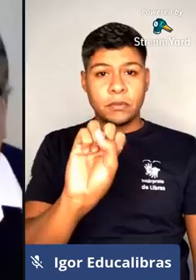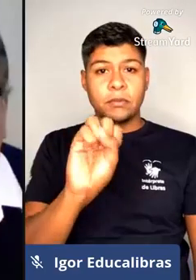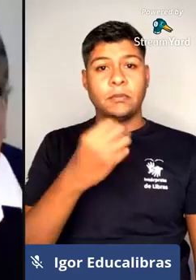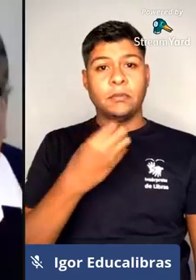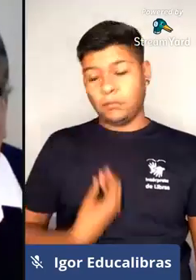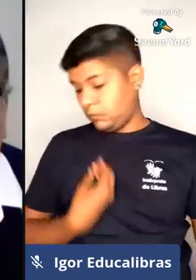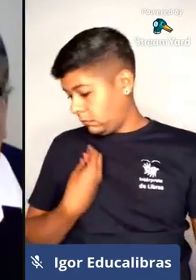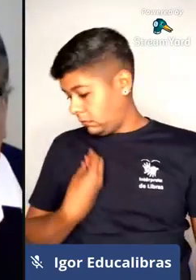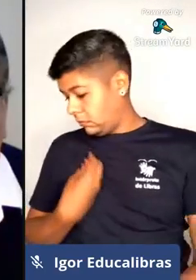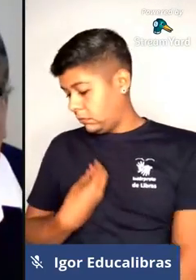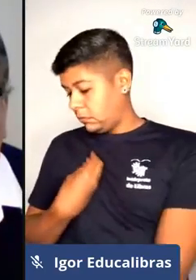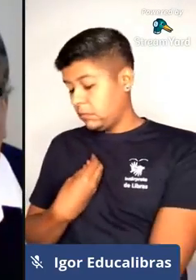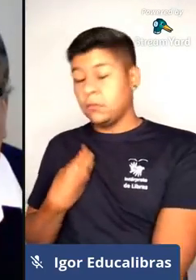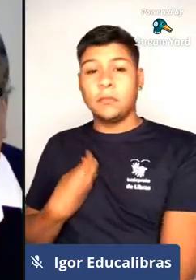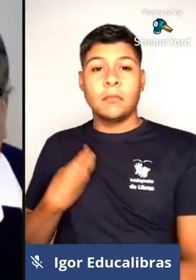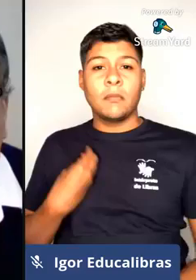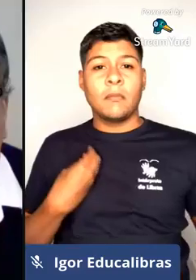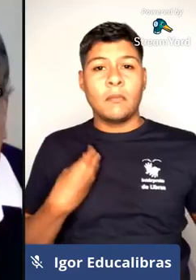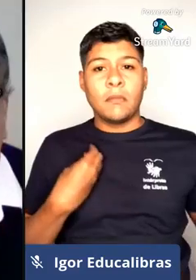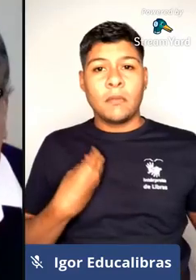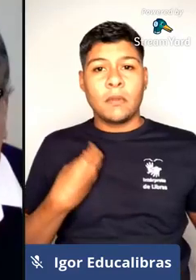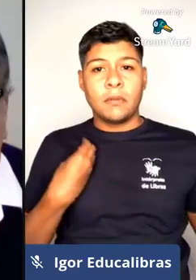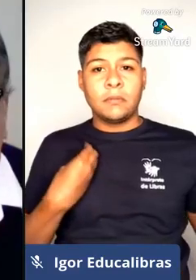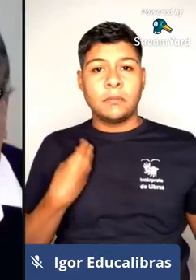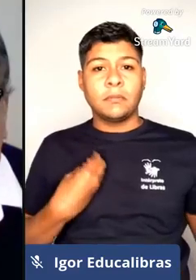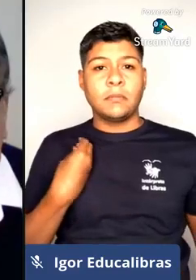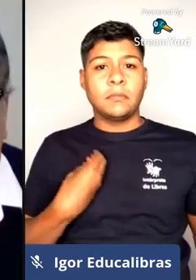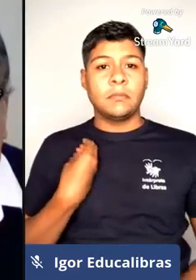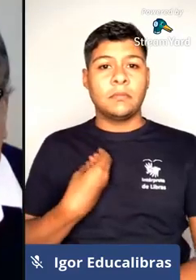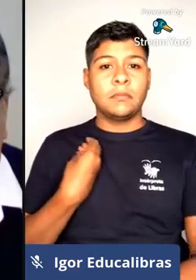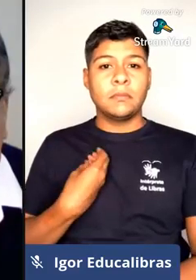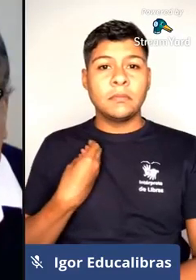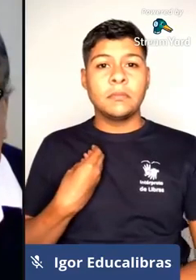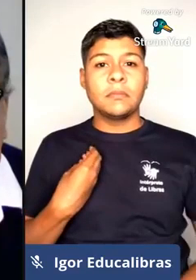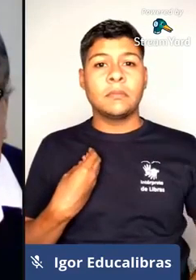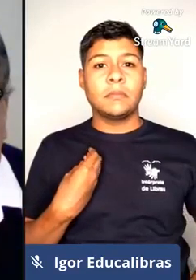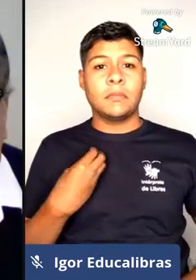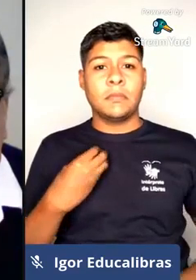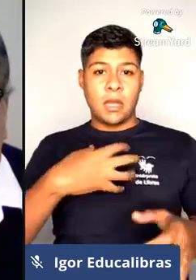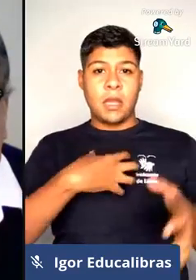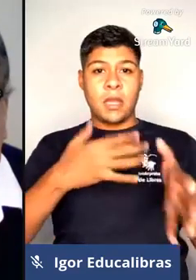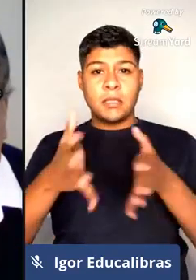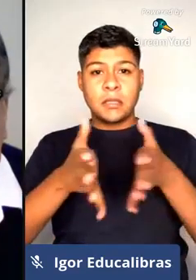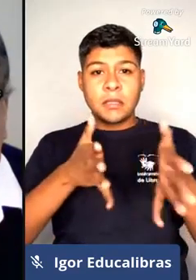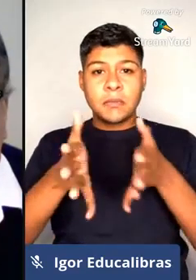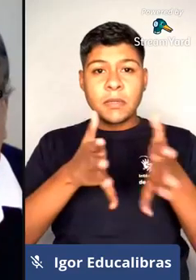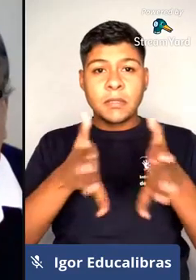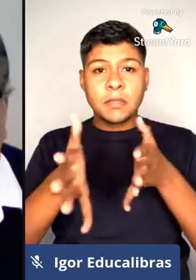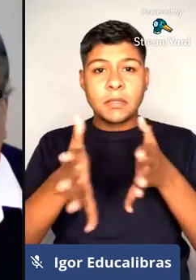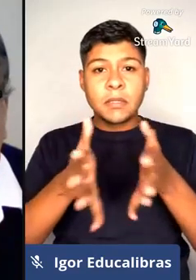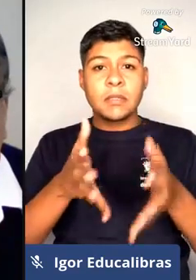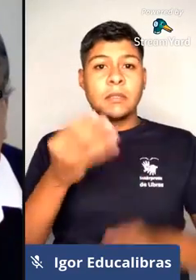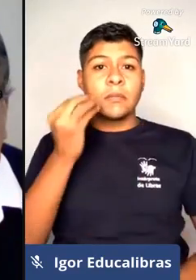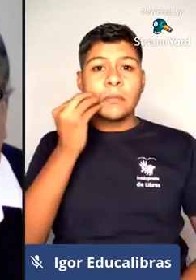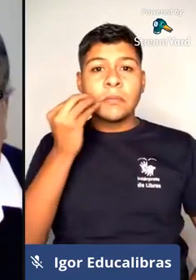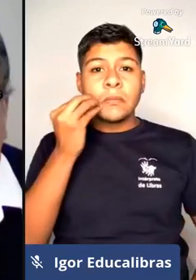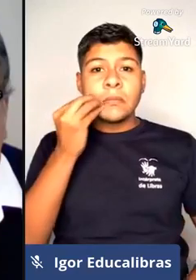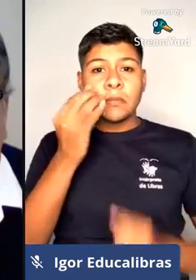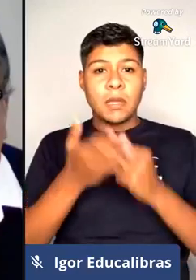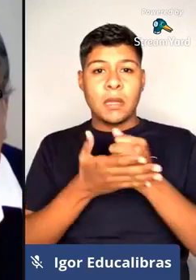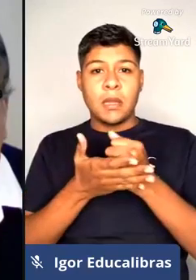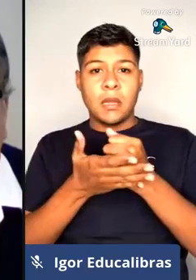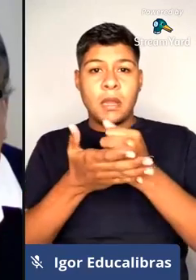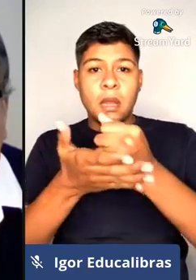apoiador, né, um apoio com sensibilidade, né, permitindo e apoiando,